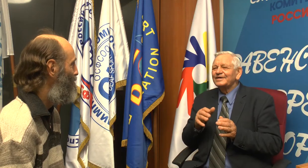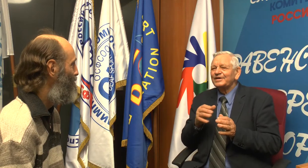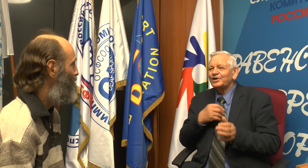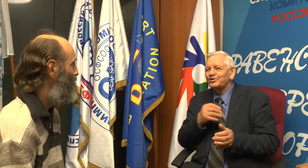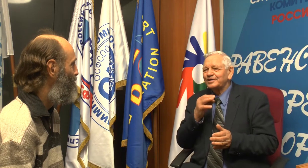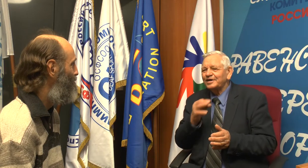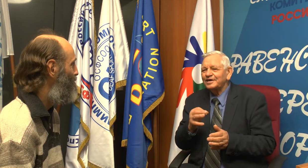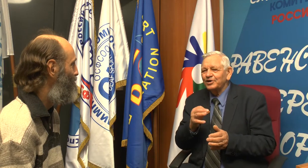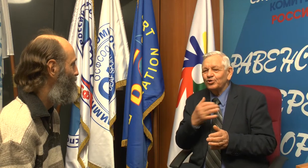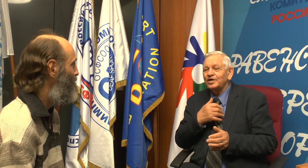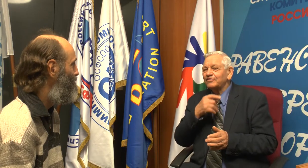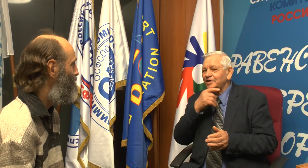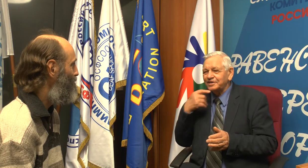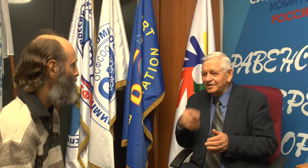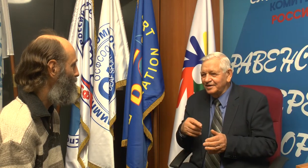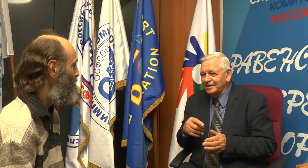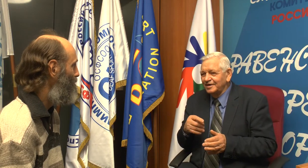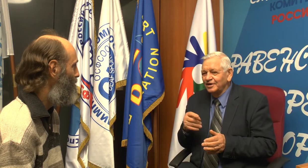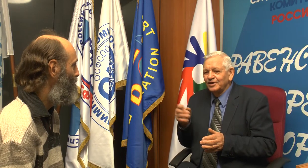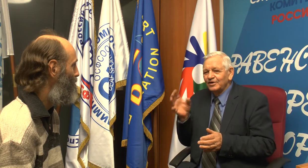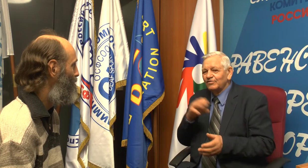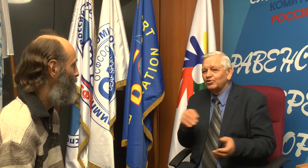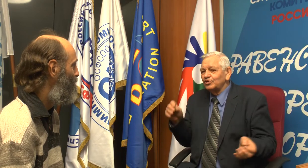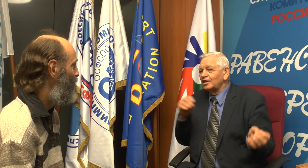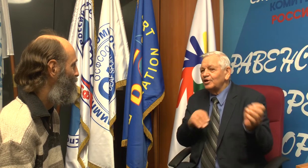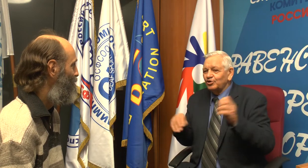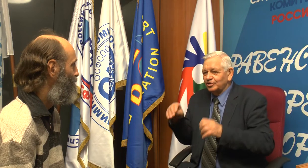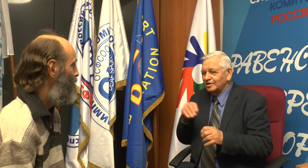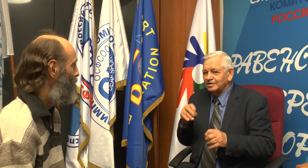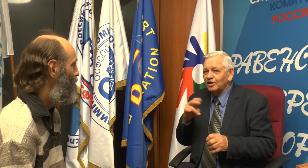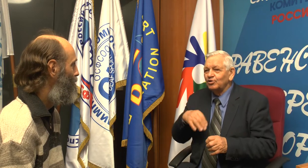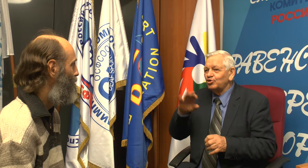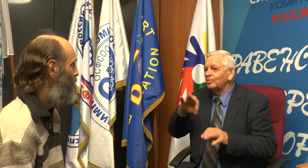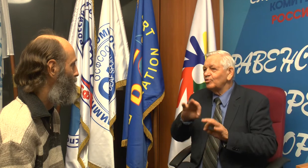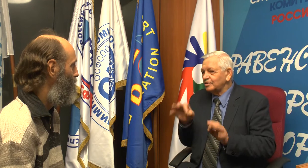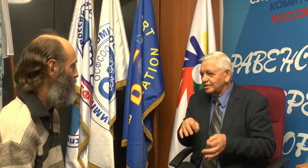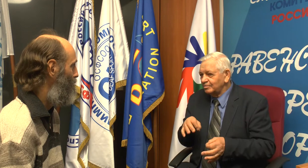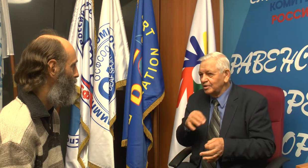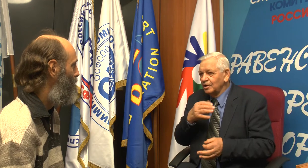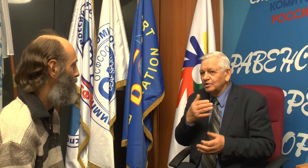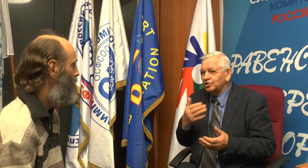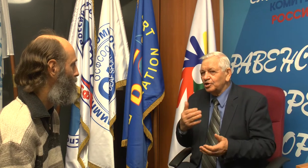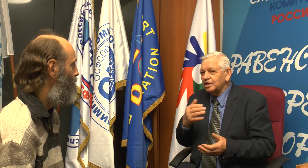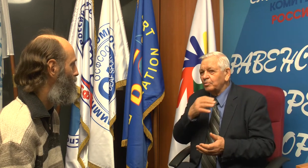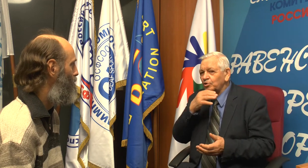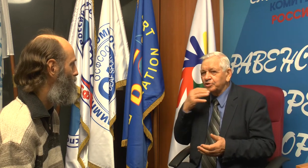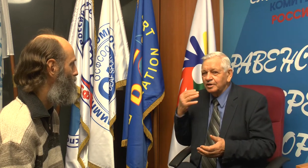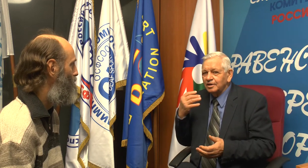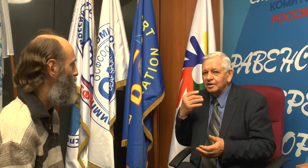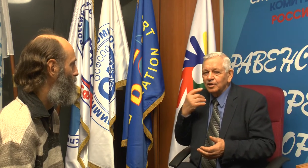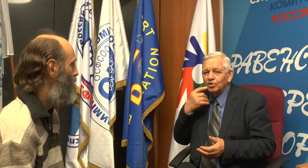Я хочу сказать, что у нас в России все налажено наилучшим образом. Сейчас многие